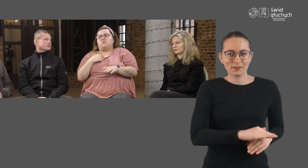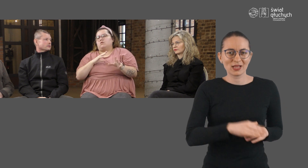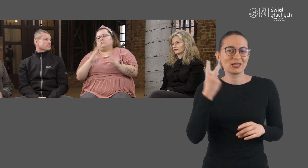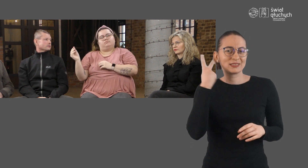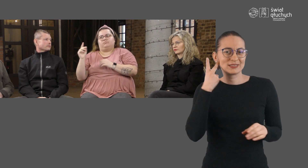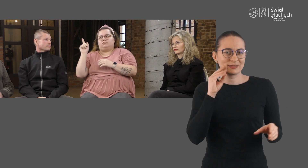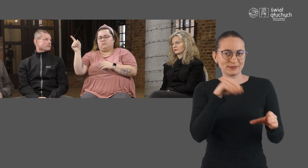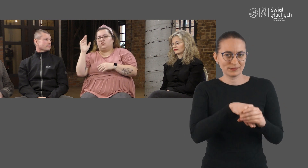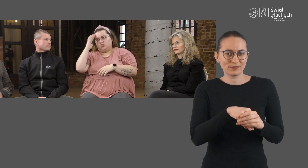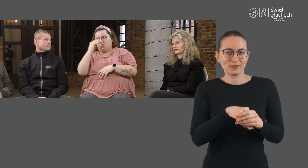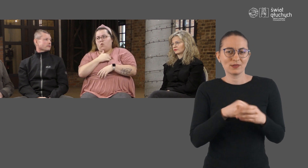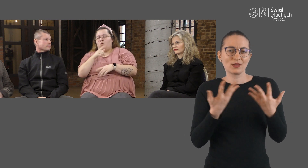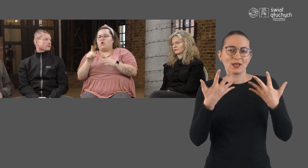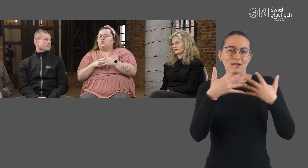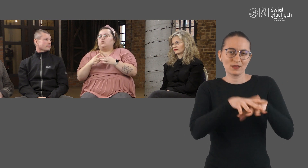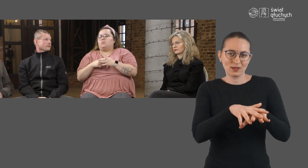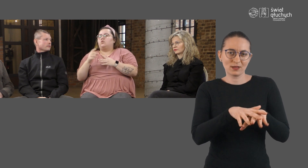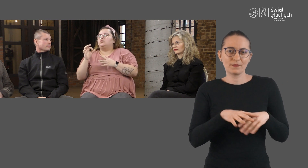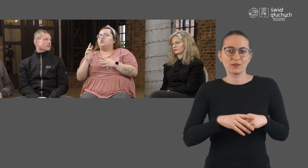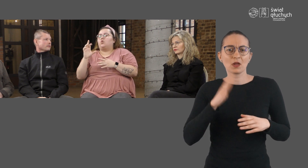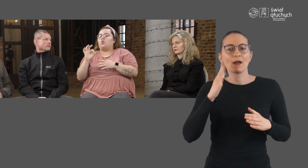w integracyjnym przedszkolu. Potem od razu zaczęłam